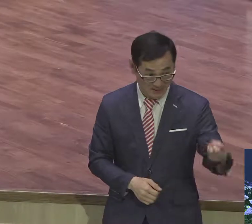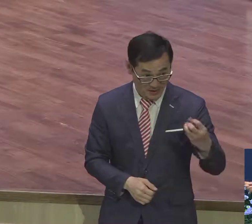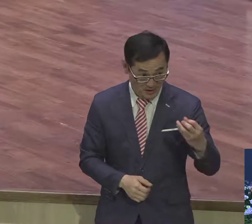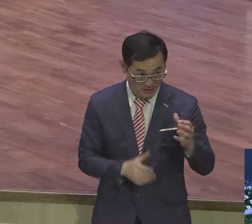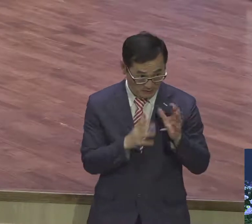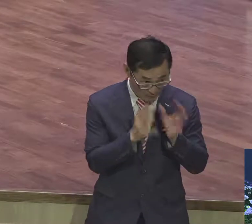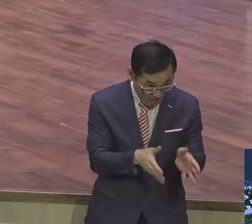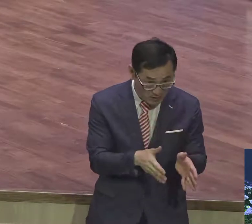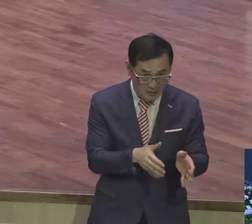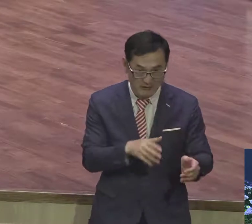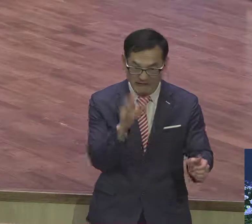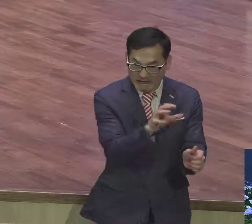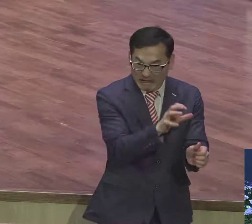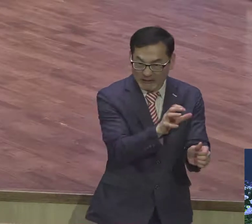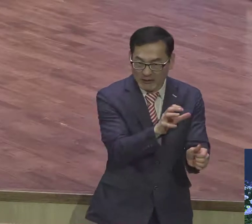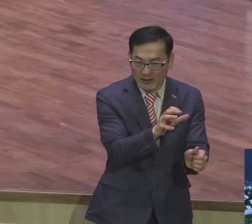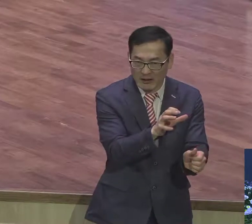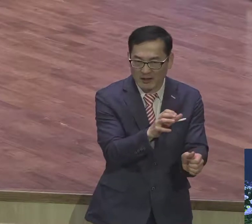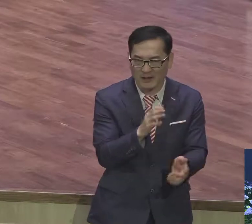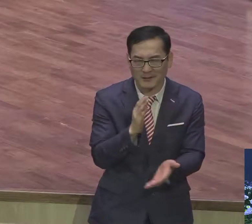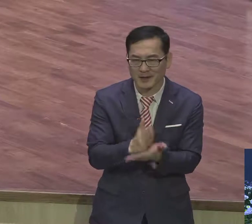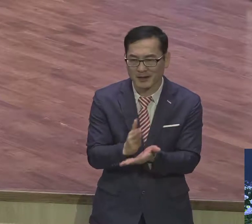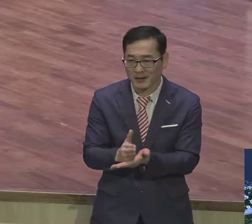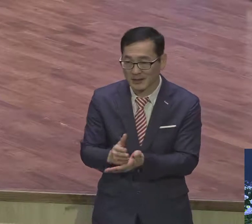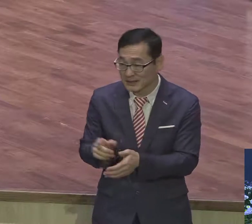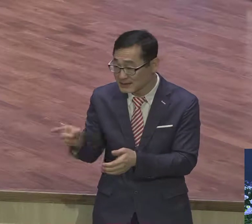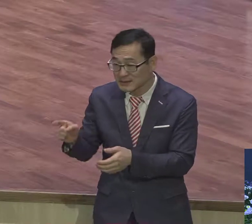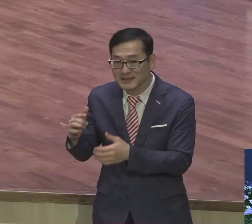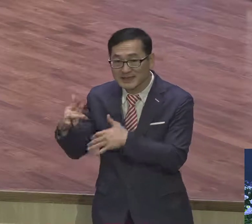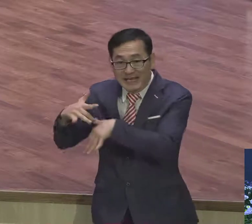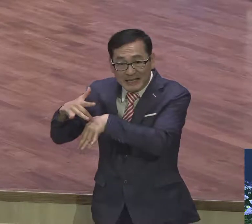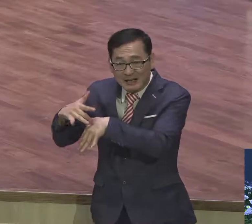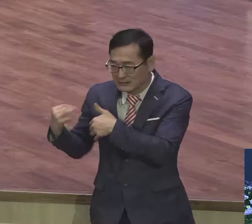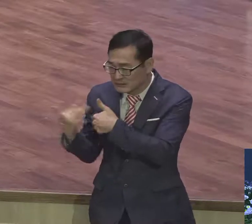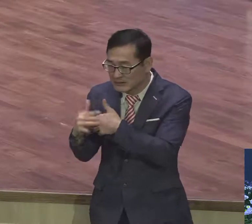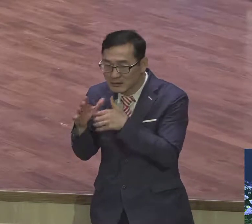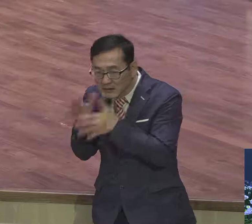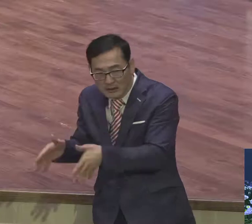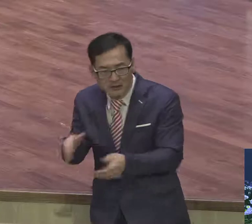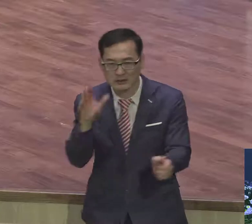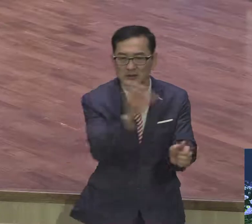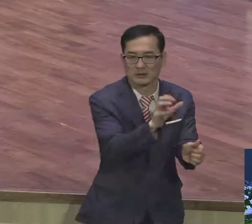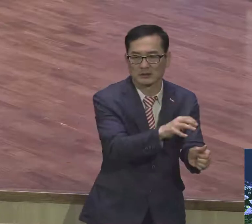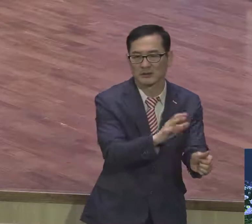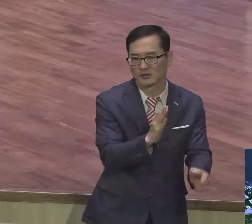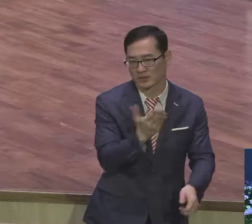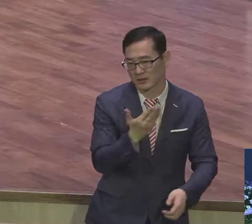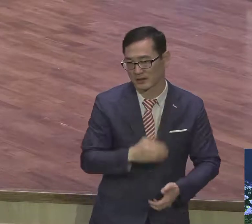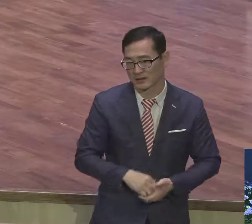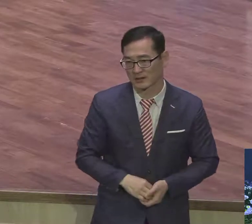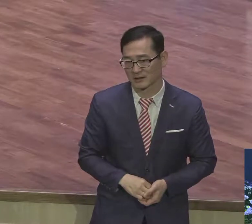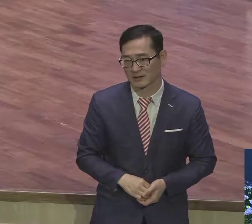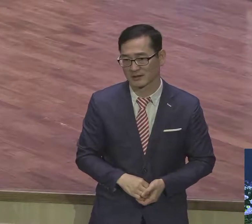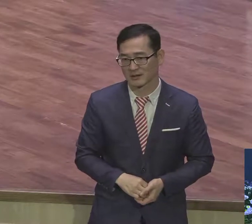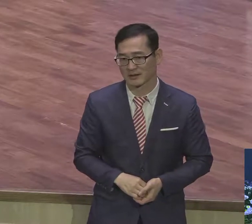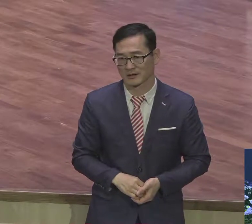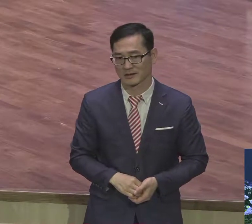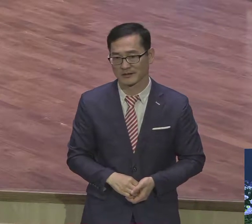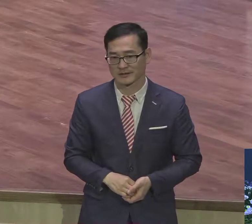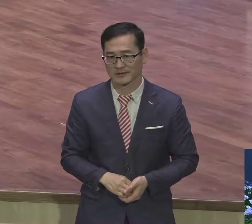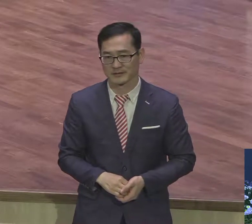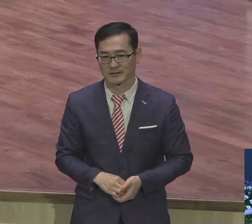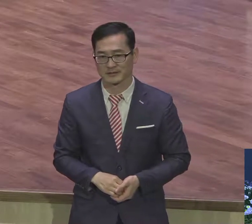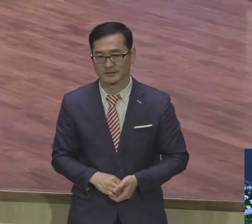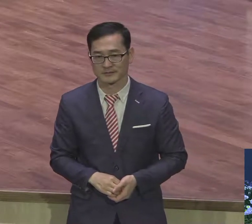그 상대를 미워 안 돼요 여기서 지금 사단심문을 하고 있는 거예요 나한테 와서 당신 이거 고칠하더라 상처받다더라 이렇다더라